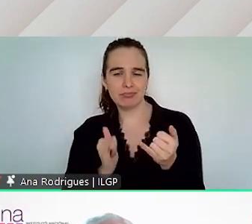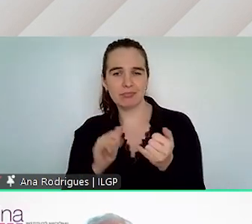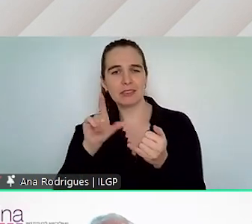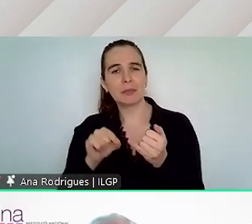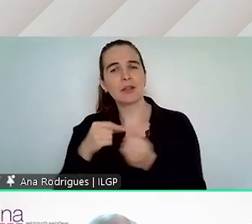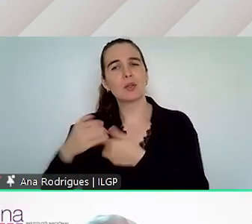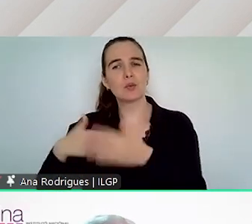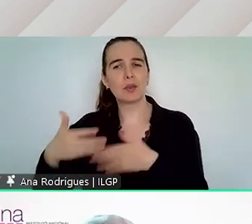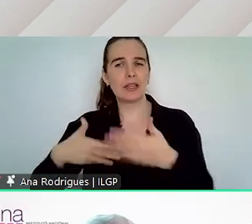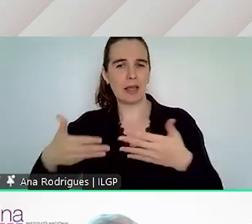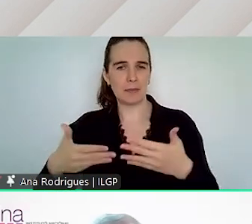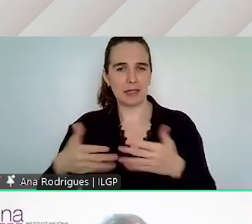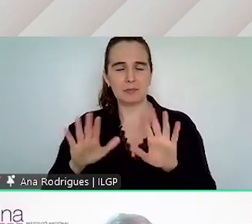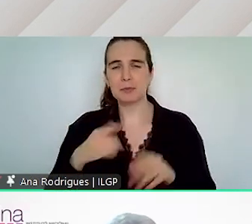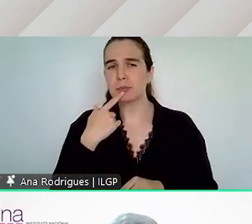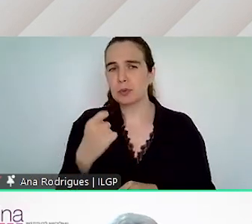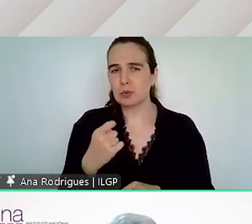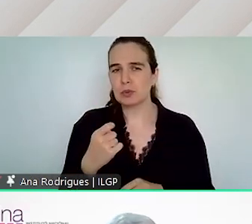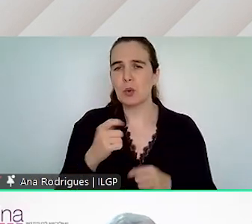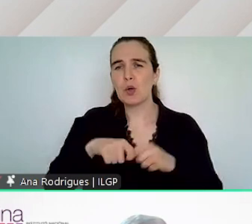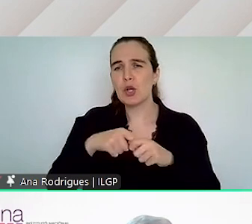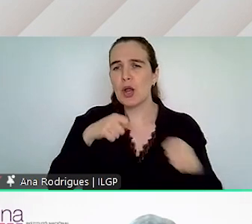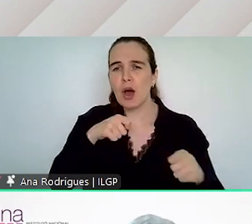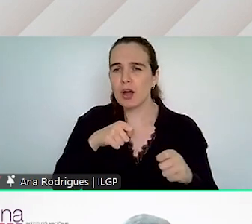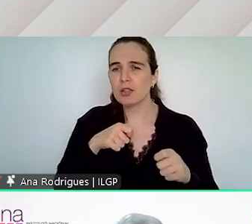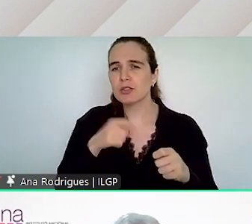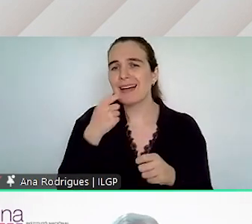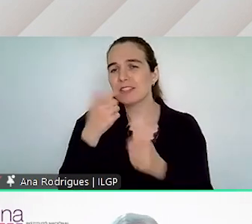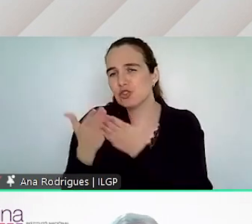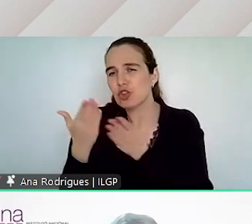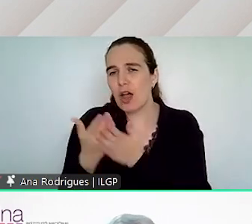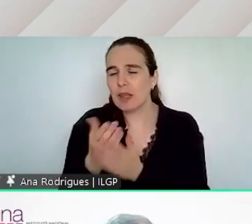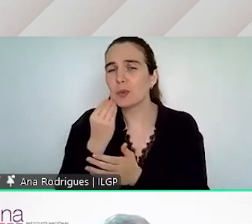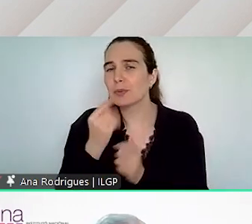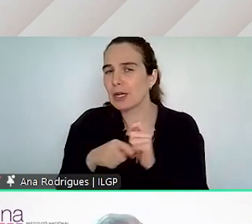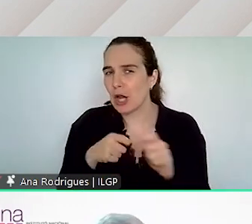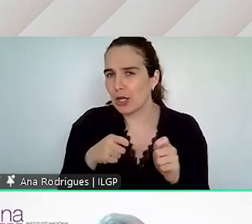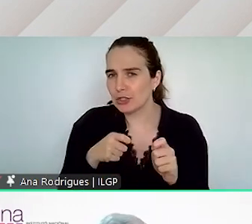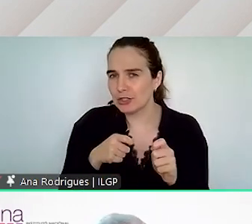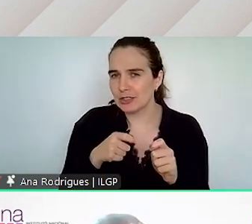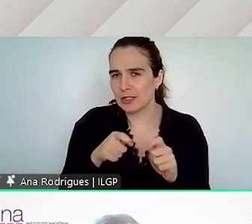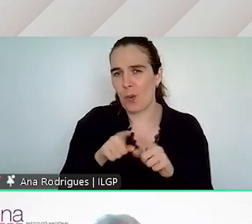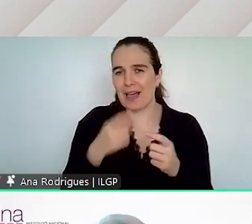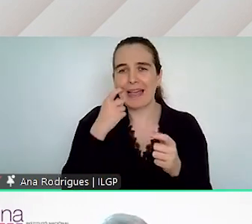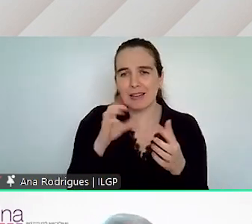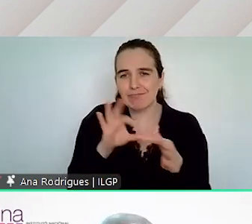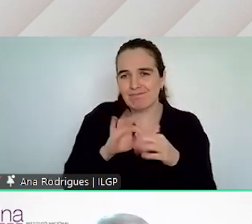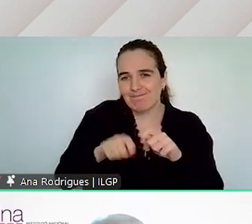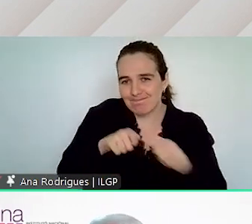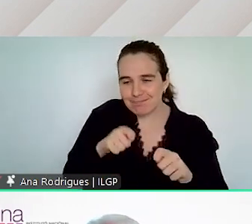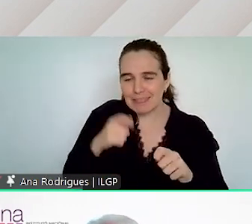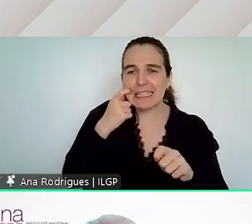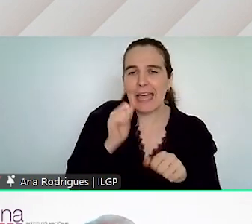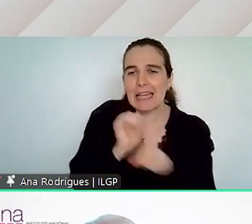Quais são os nós de uma rede escola? São as pessoas. Como há bocadinho, aliás, a professora